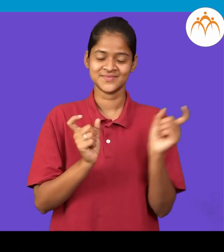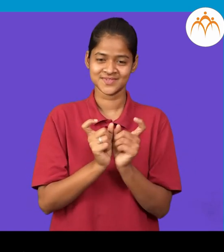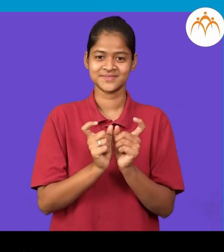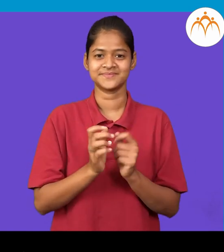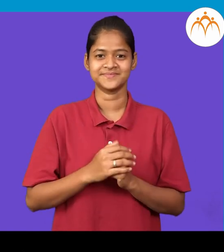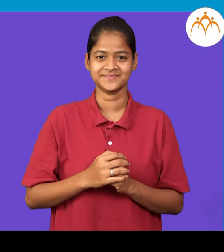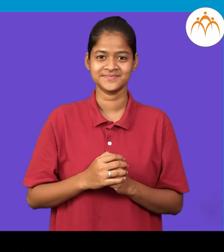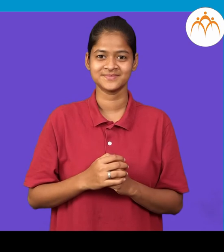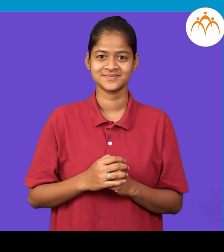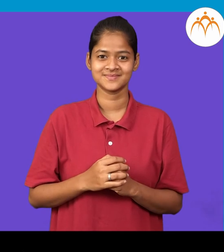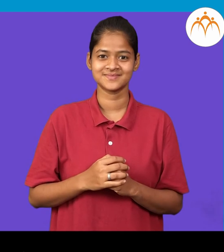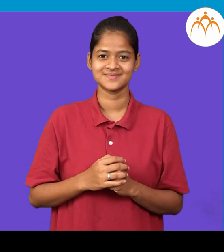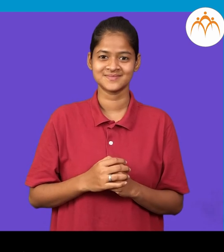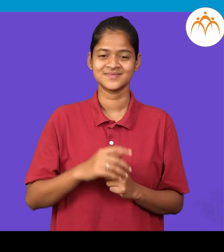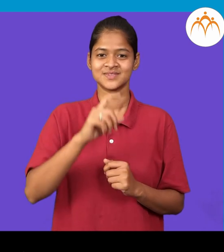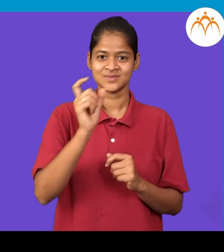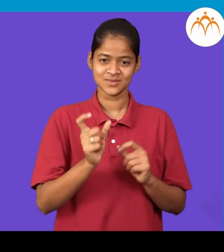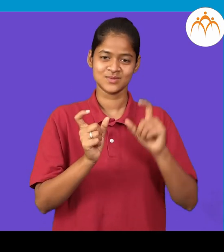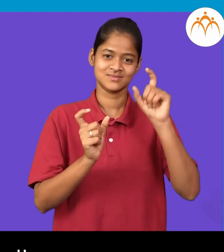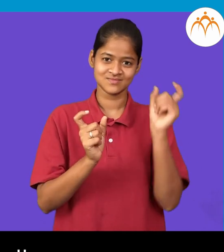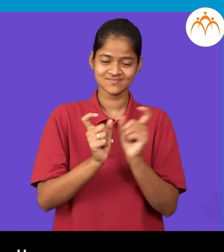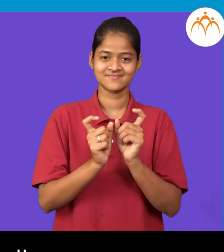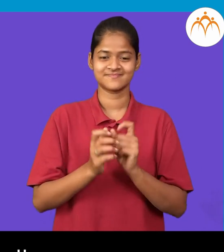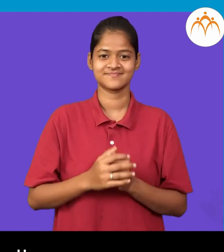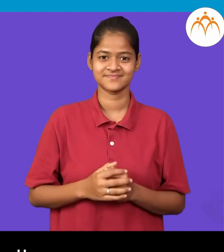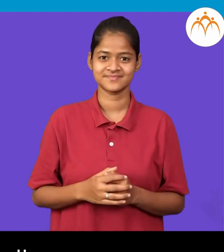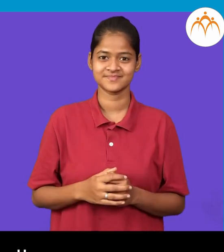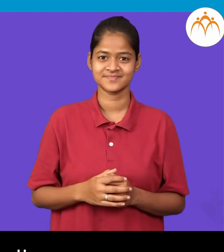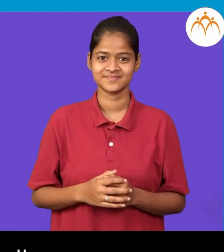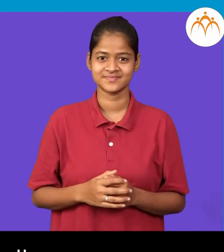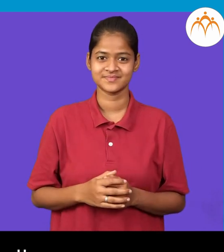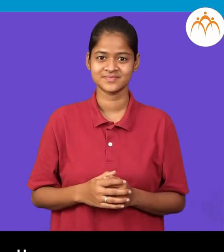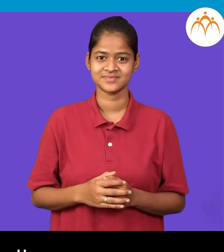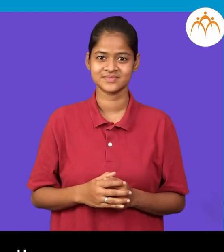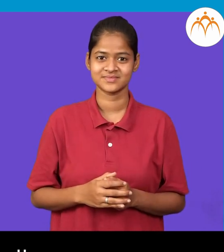एयर पोर्ट, बेड रोल.